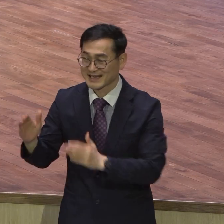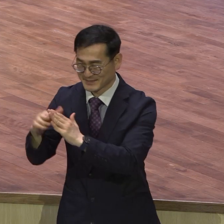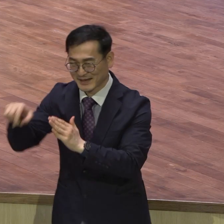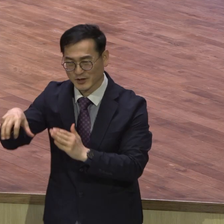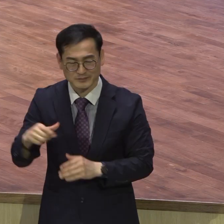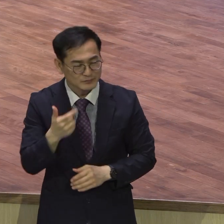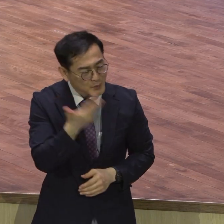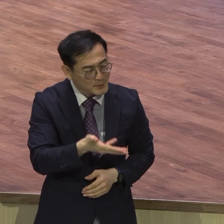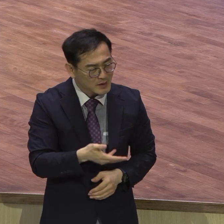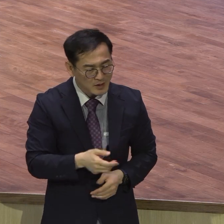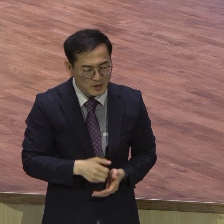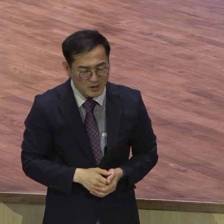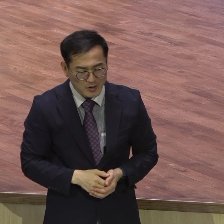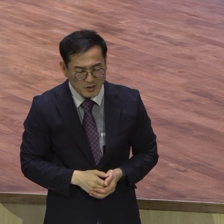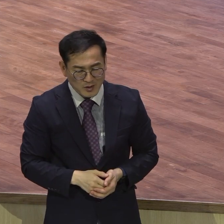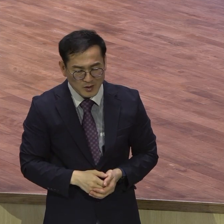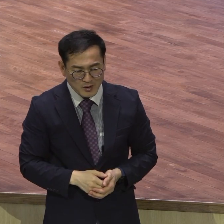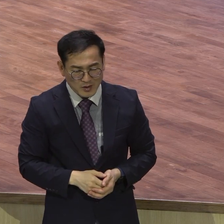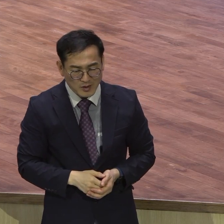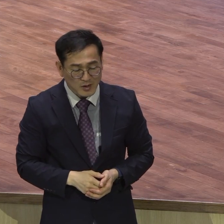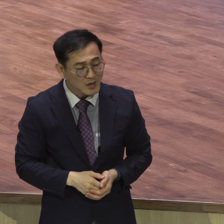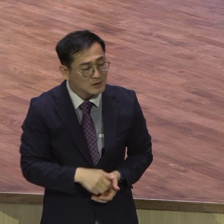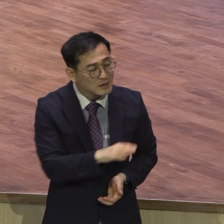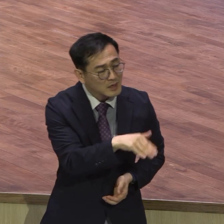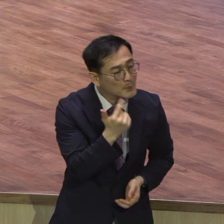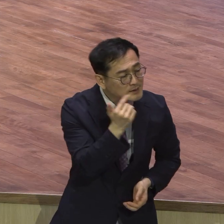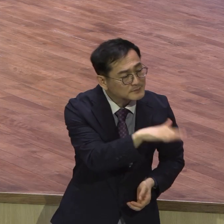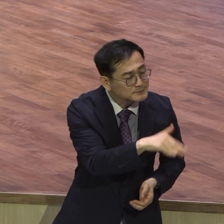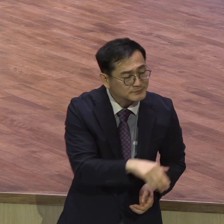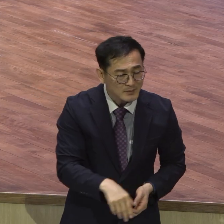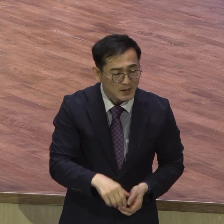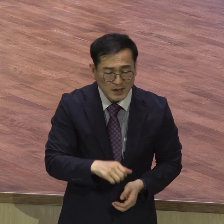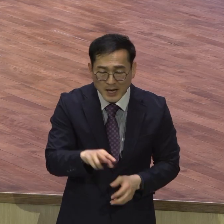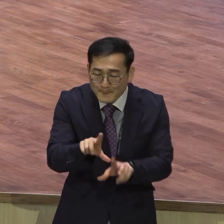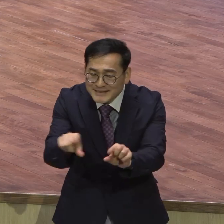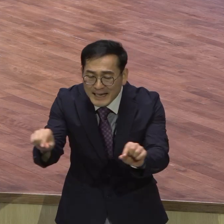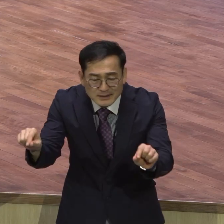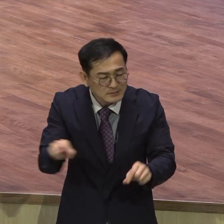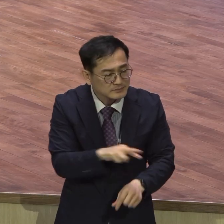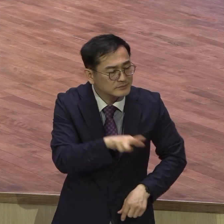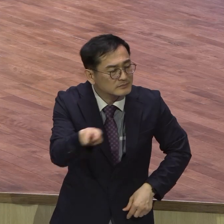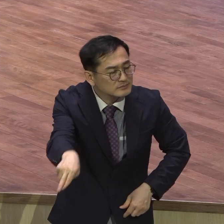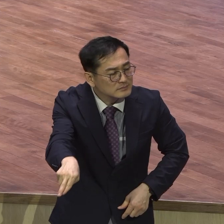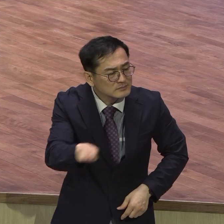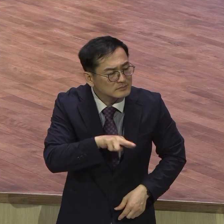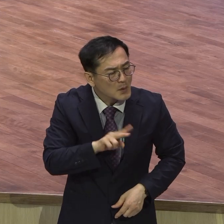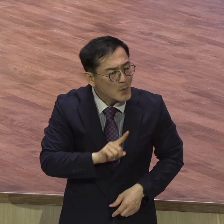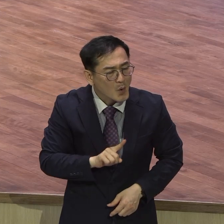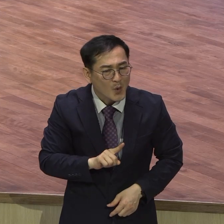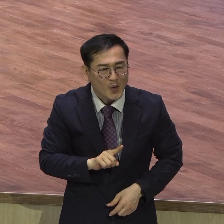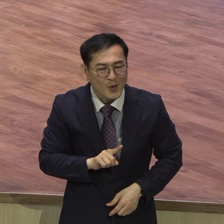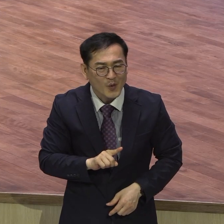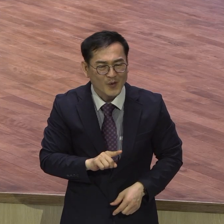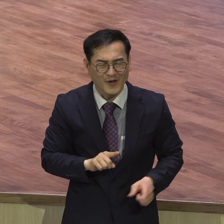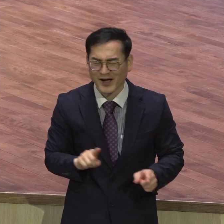젓가락이 제일 먼저 어느 쪽으로 가더냐 뭘 좋아하더냐 그거지요. 그러니까 젓가락